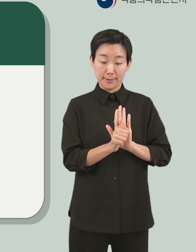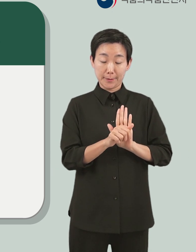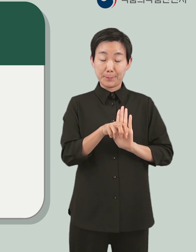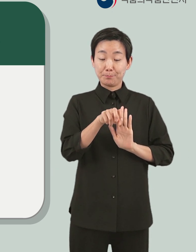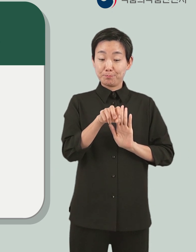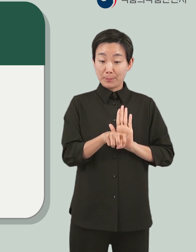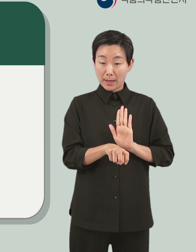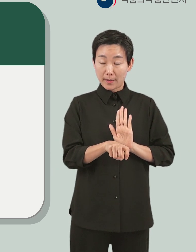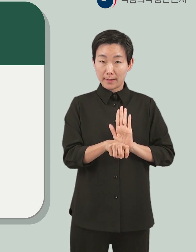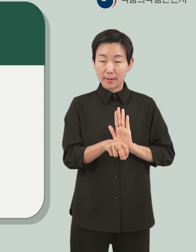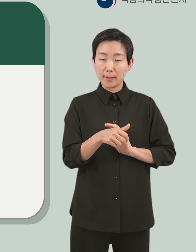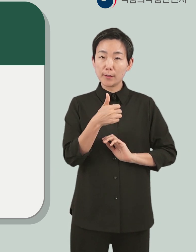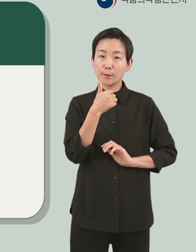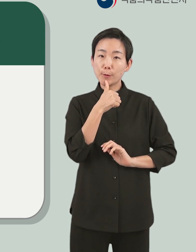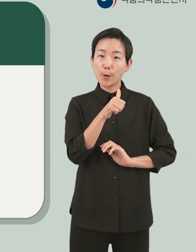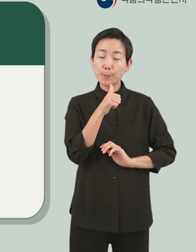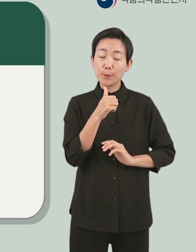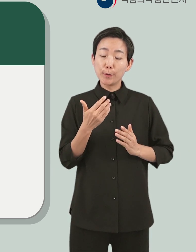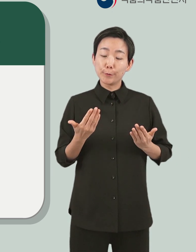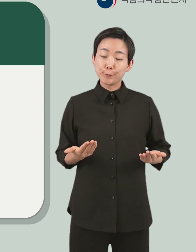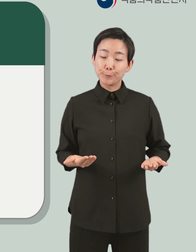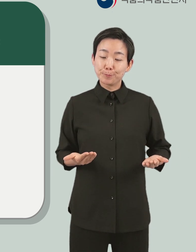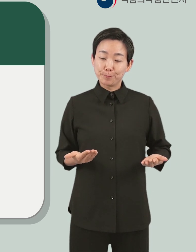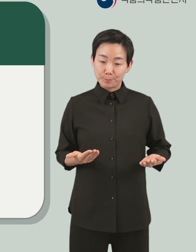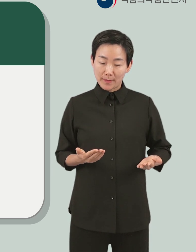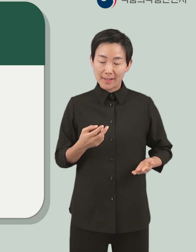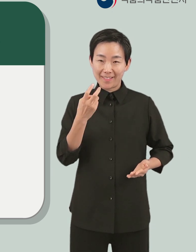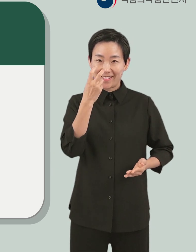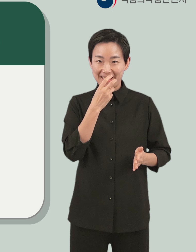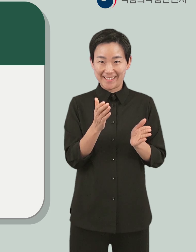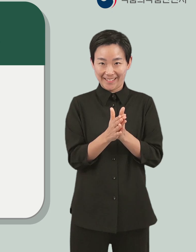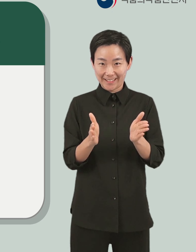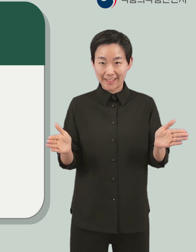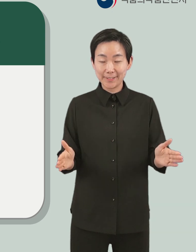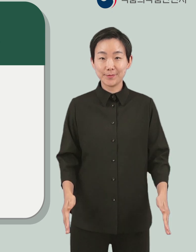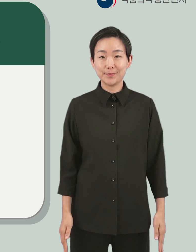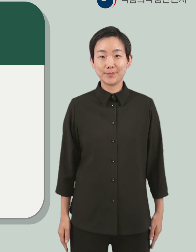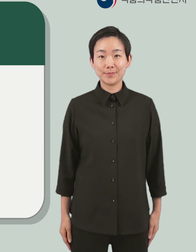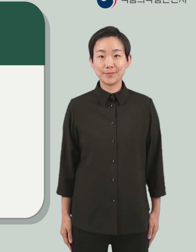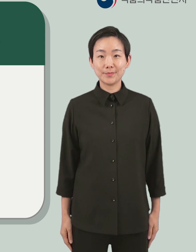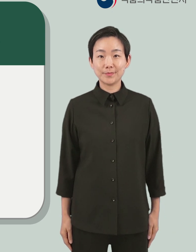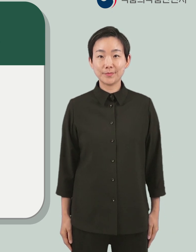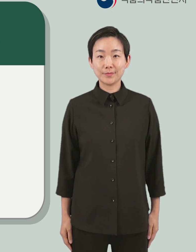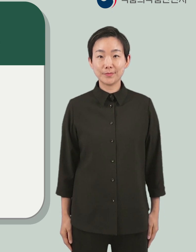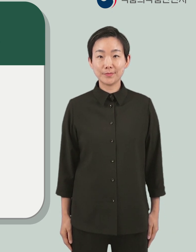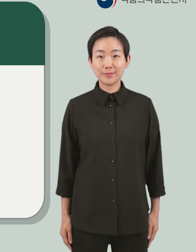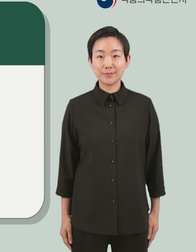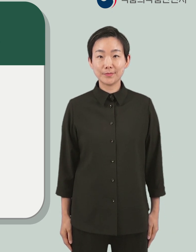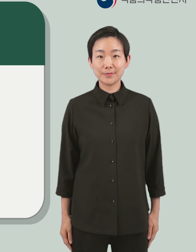위에 놓고 등받이가 있는 의자에 앉아 측정 전 최소 5분은 안정을 취합니다.